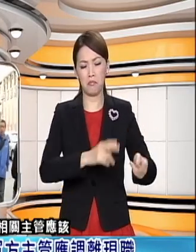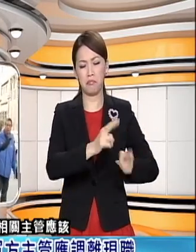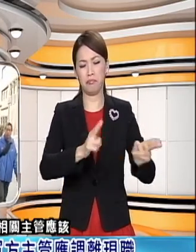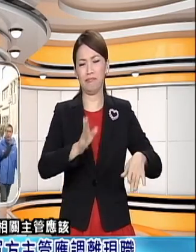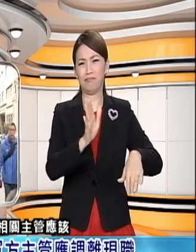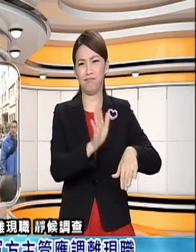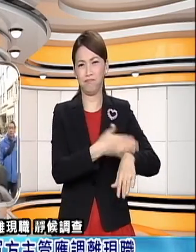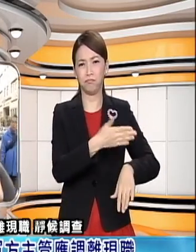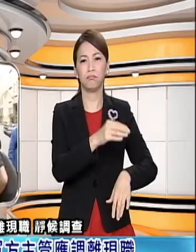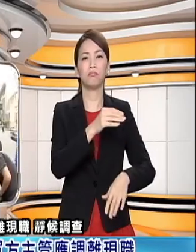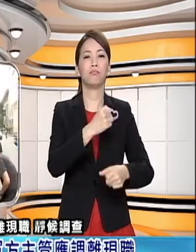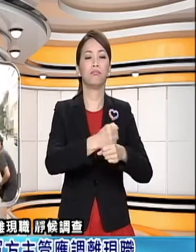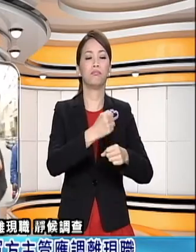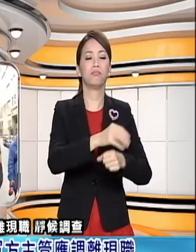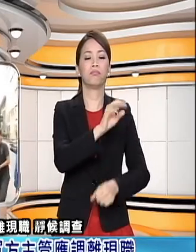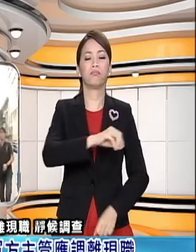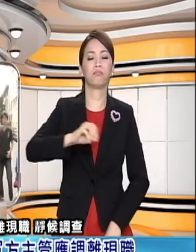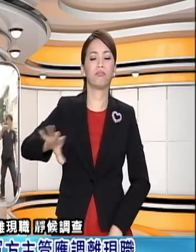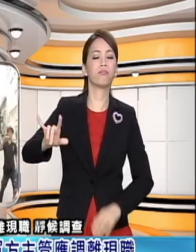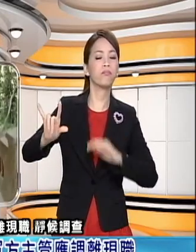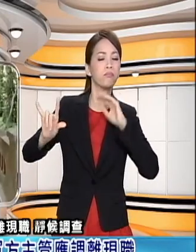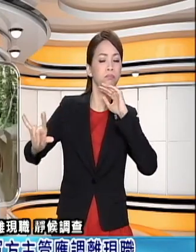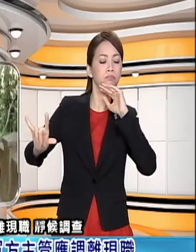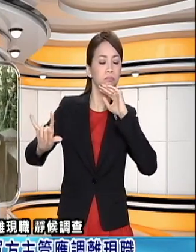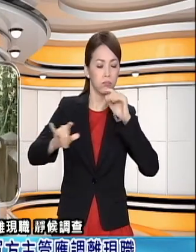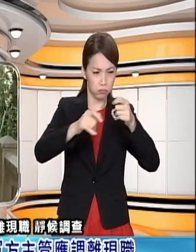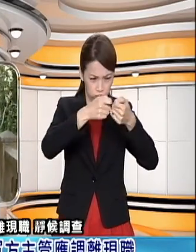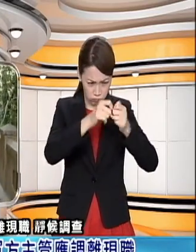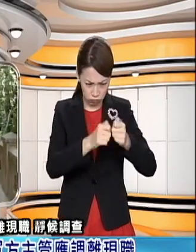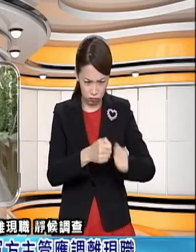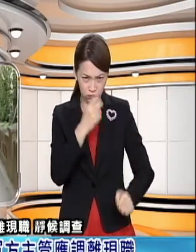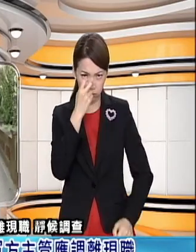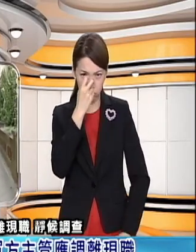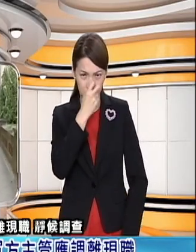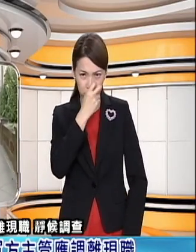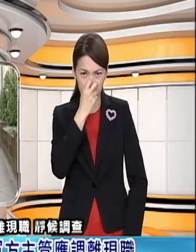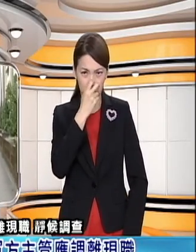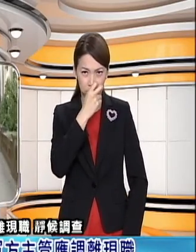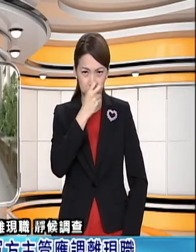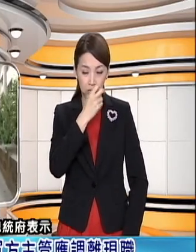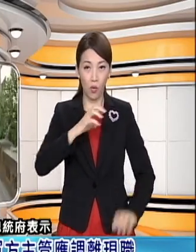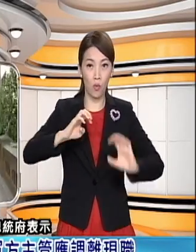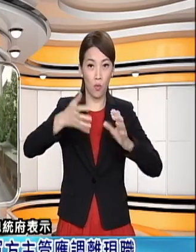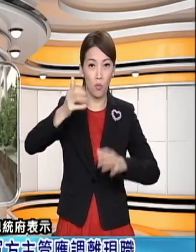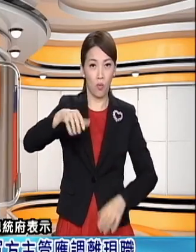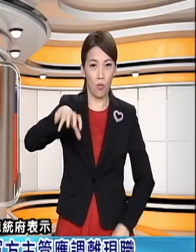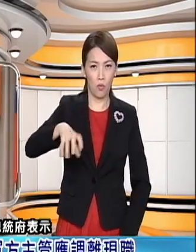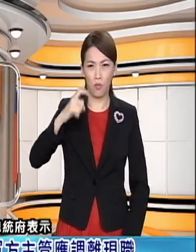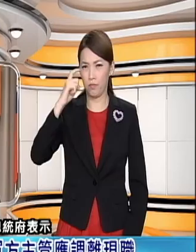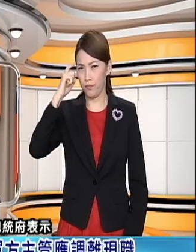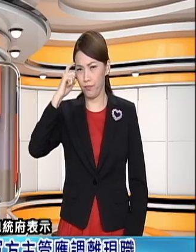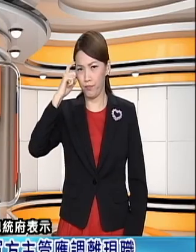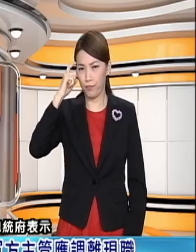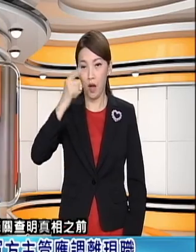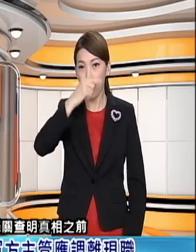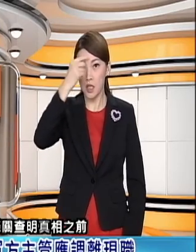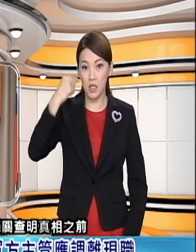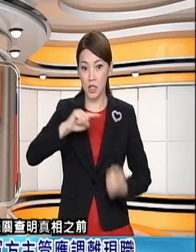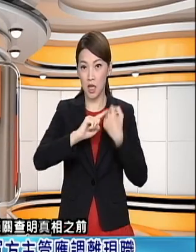该要暂时调离现职，静候调查。总统府表示，在司法机